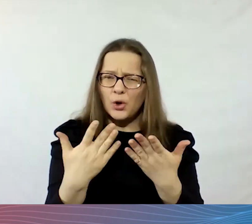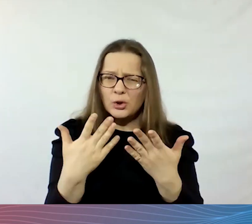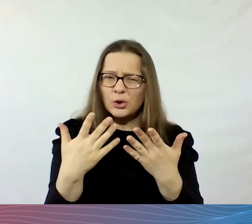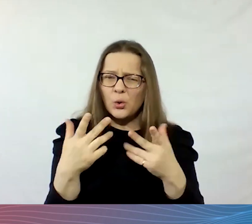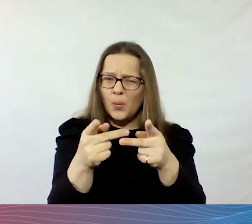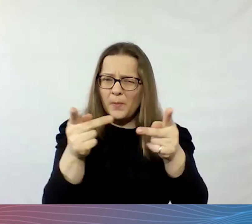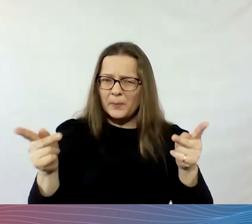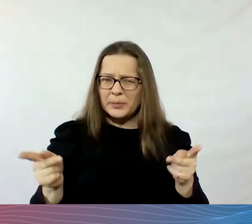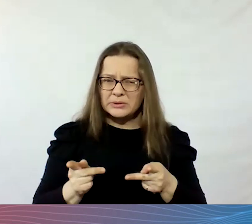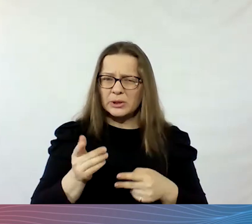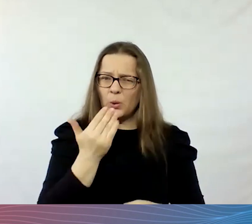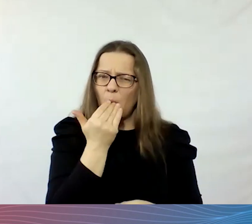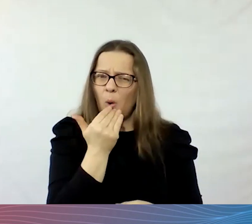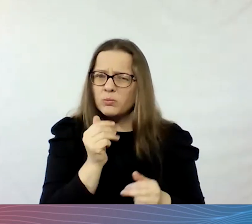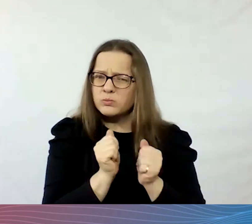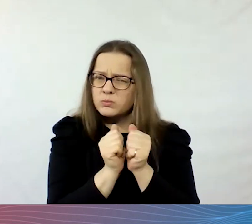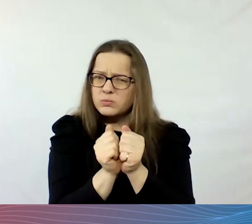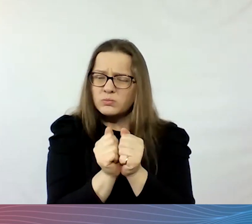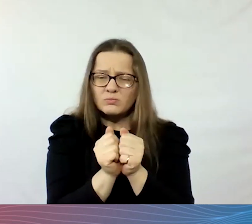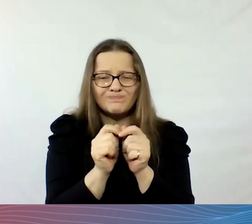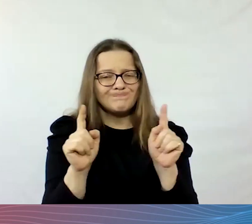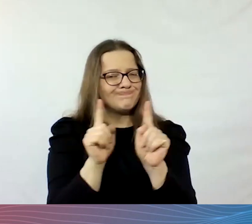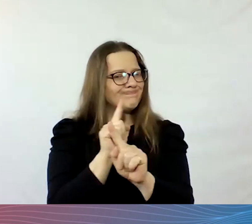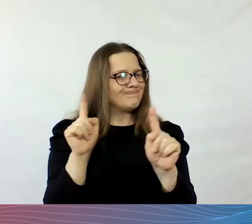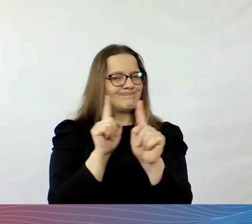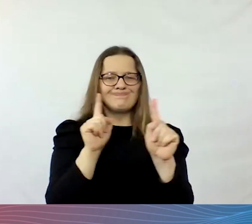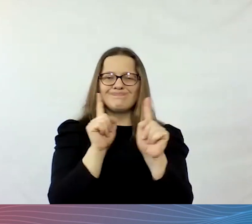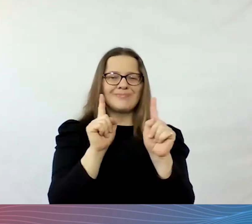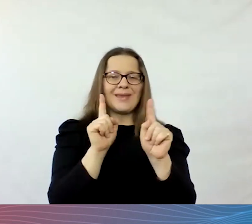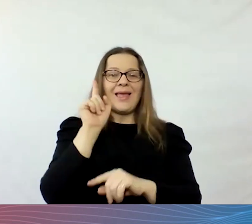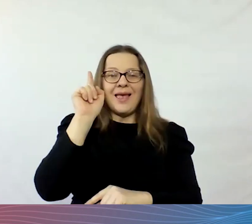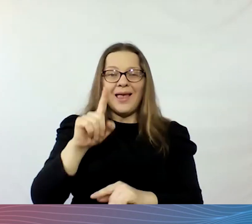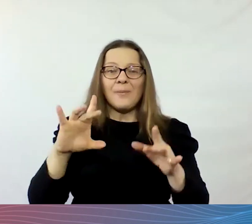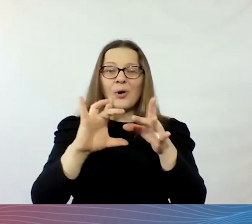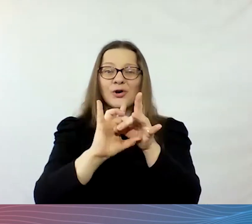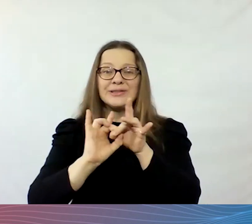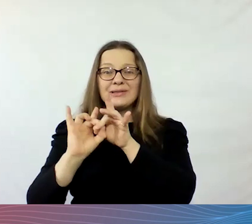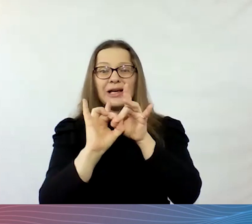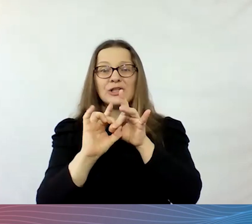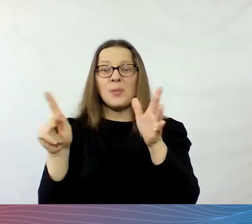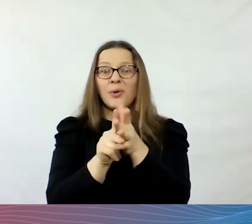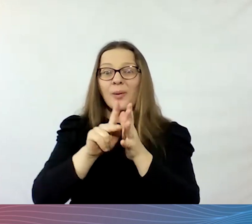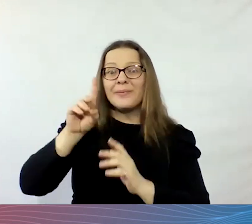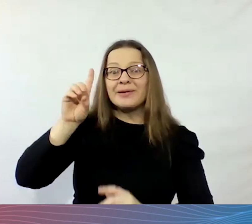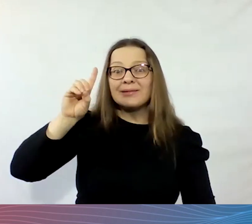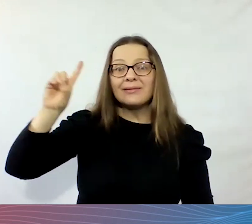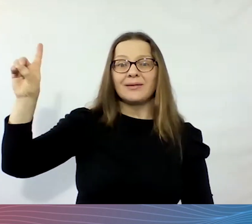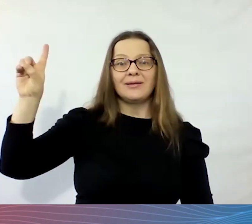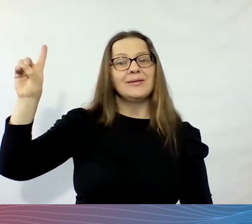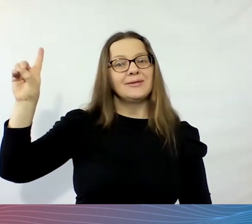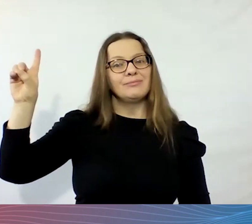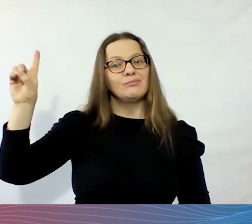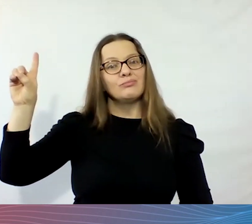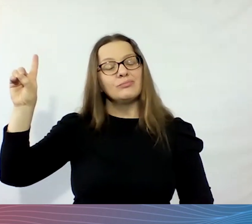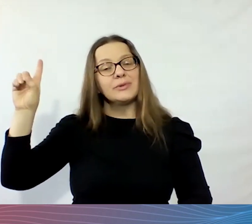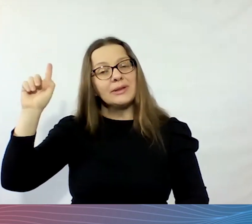A unidade é a unidade que há entre o Pai e o Filho. E o Filho e o Pai. E Ele deseja nos